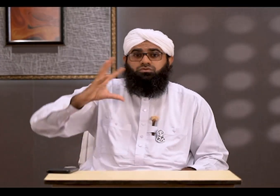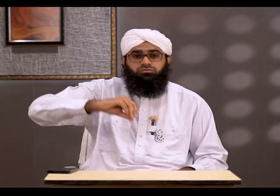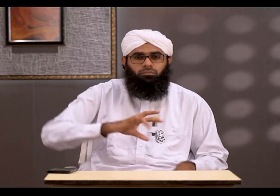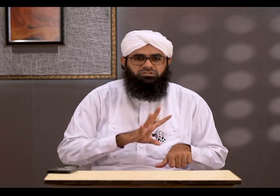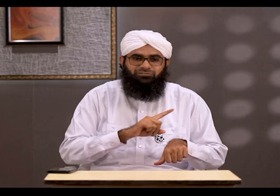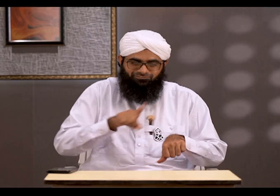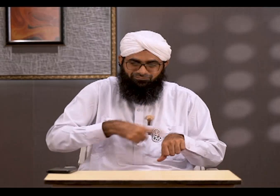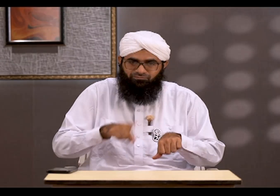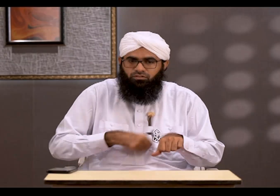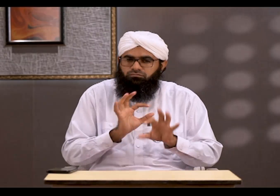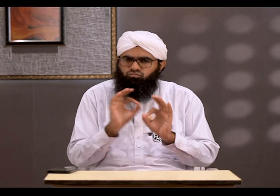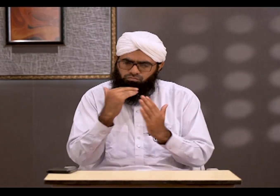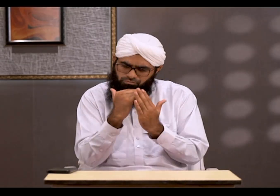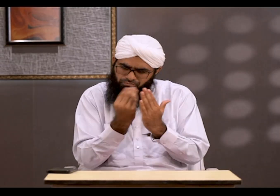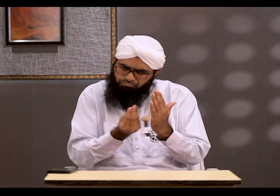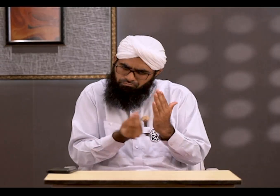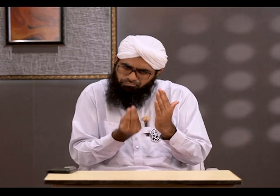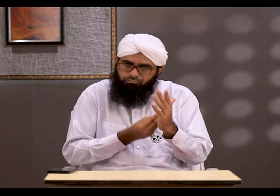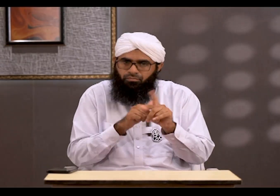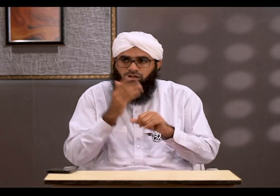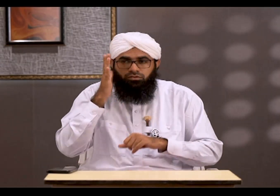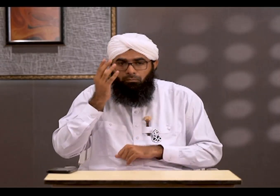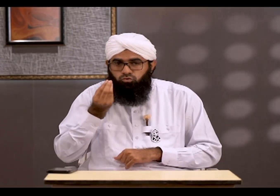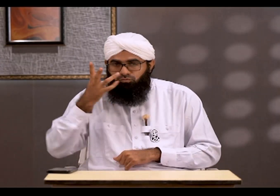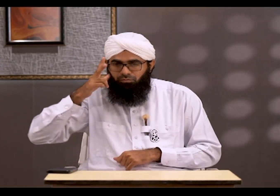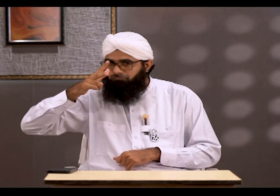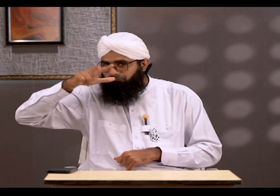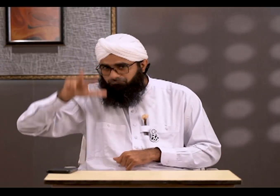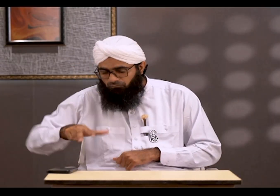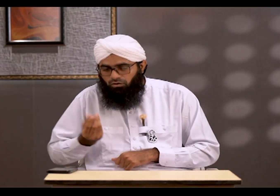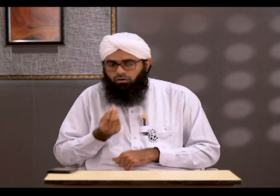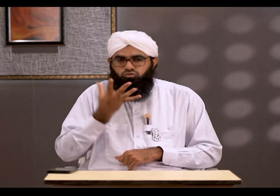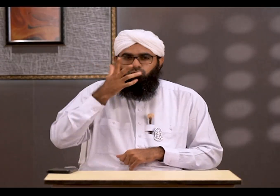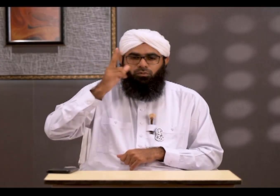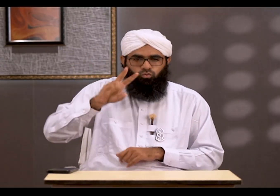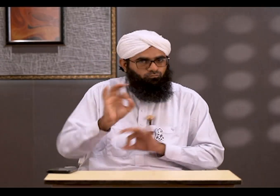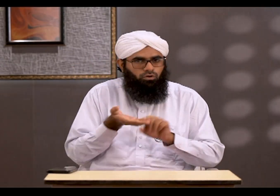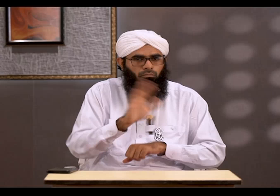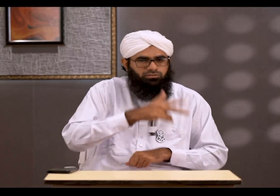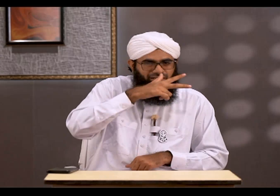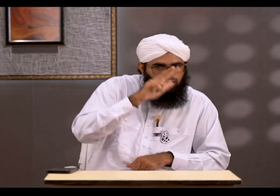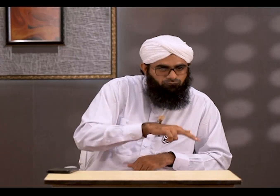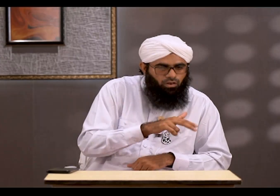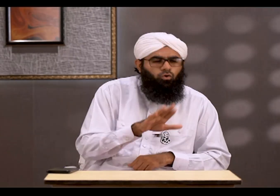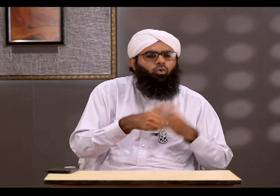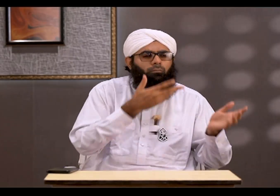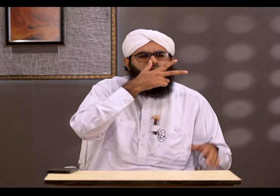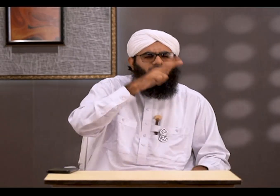سونے تک کے تمام کاموں کے اوقات میں نماز تہجد، اشراق، چاشت اور اوابین کے نوافل کو بھی شامل کر لیجیے۔